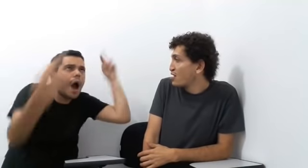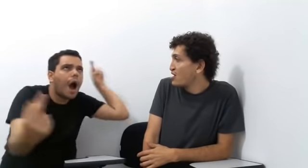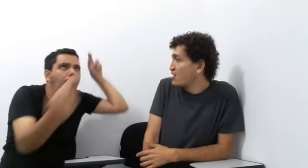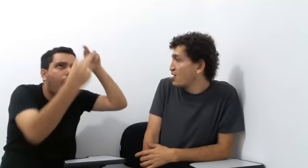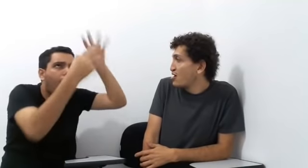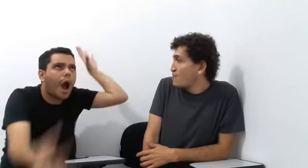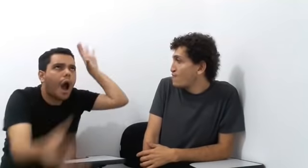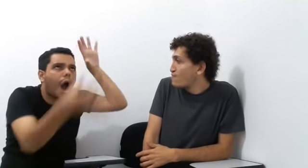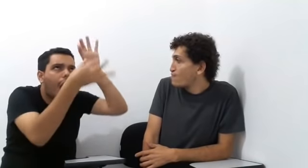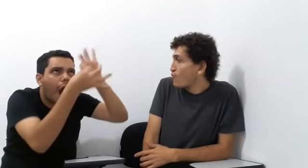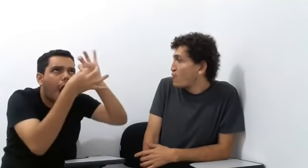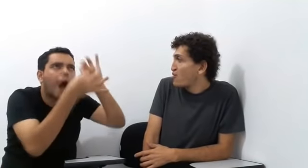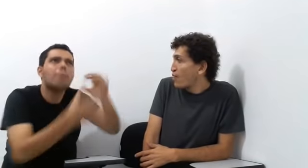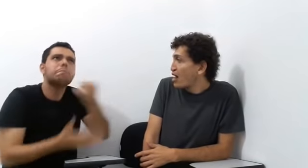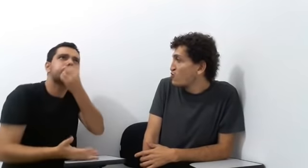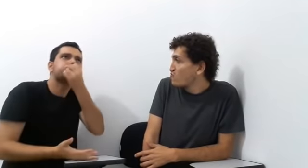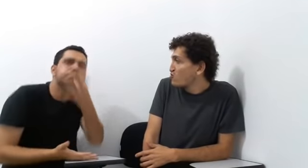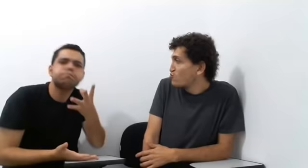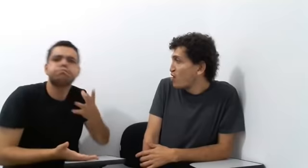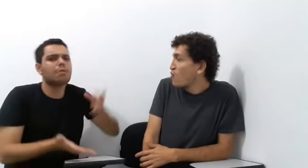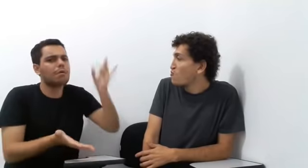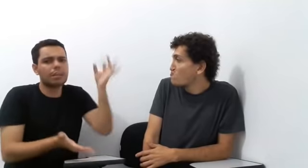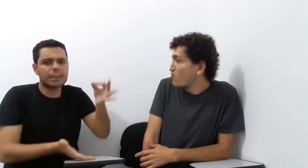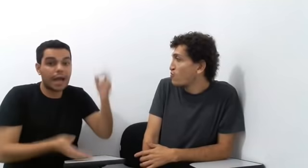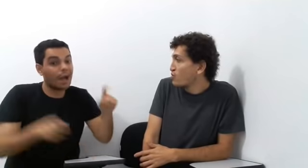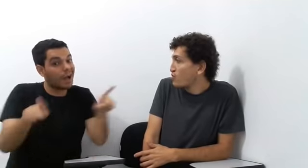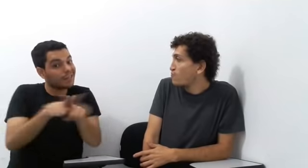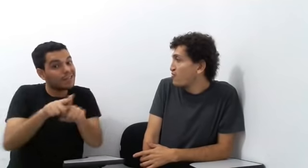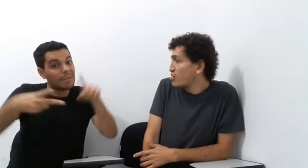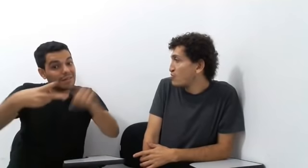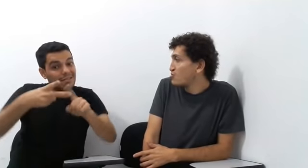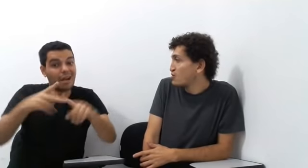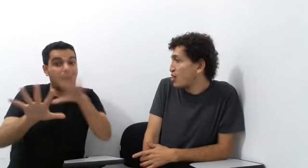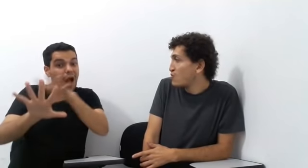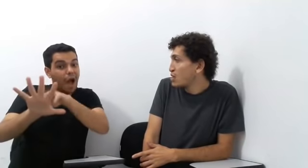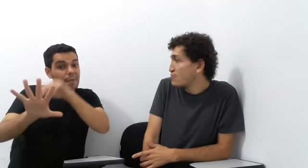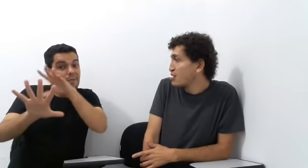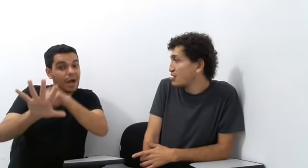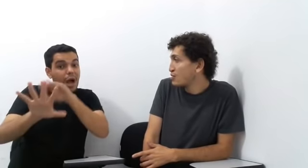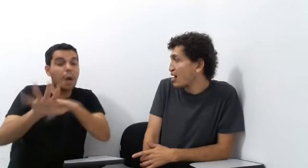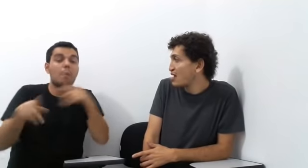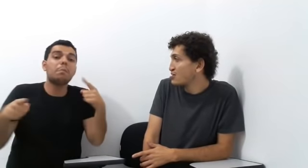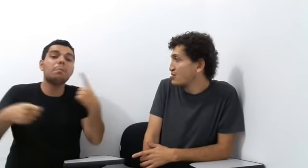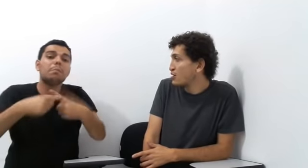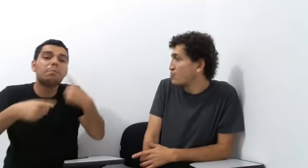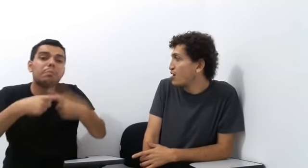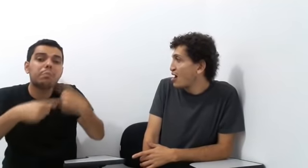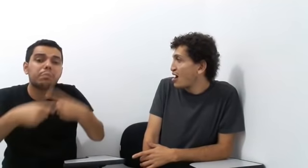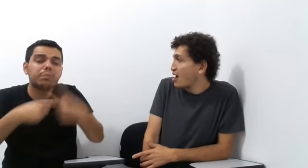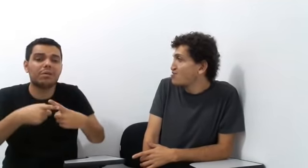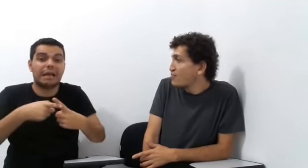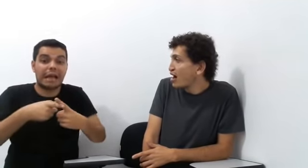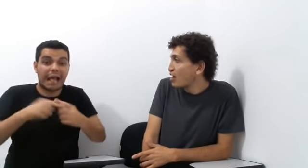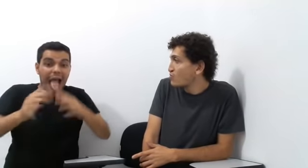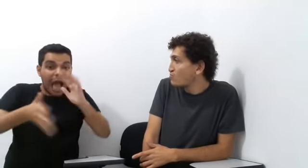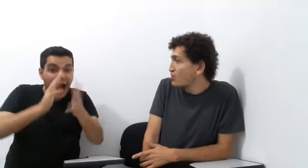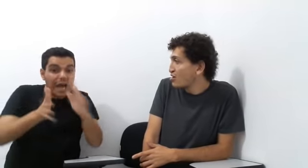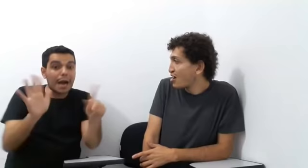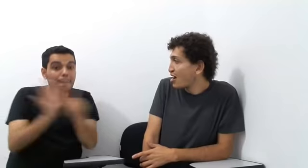conseguem unidade com visual bom, tem também sinal, também sinais são abstratos, porque a